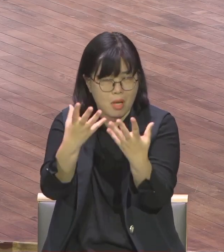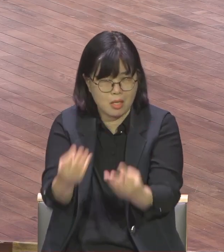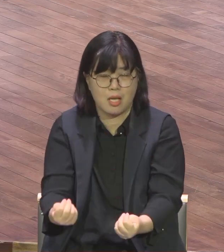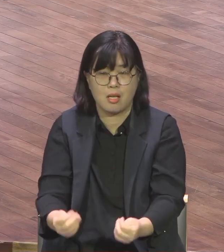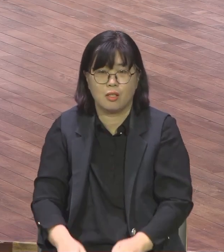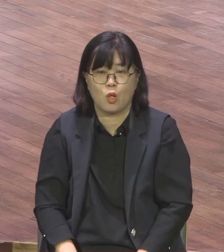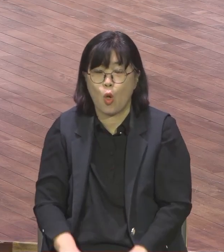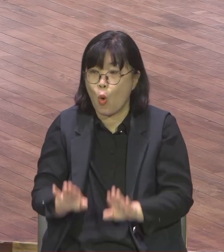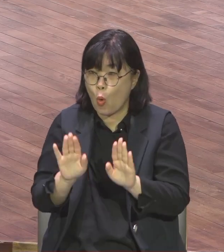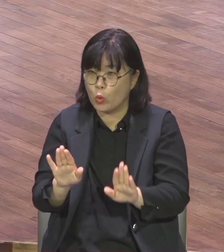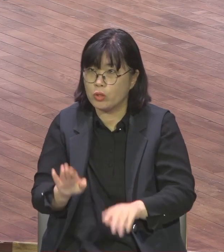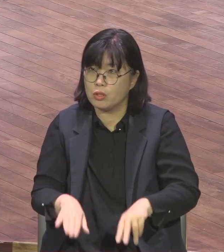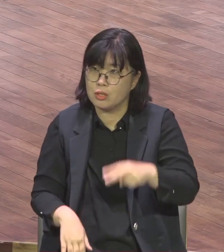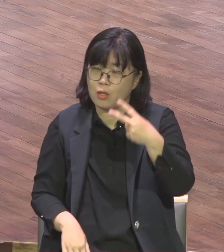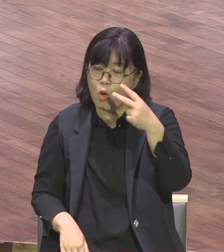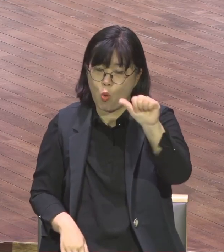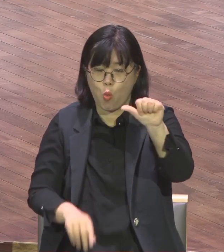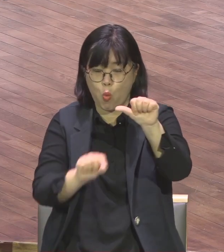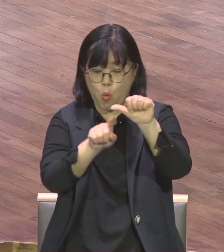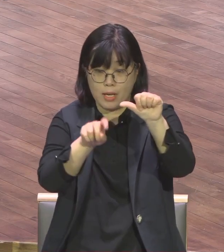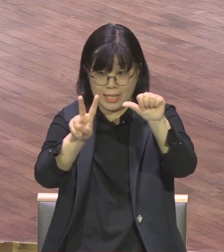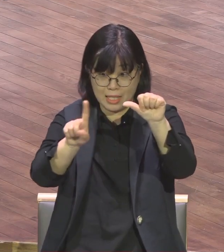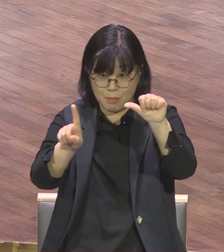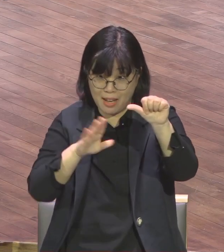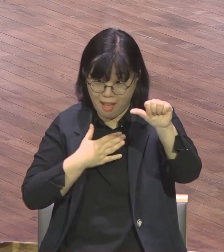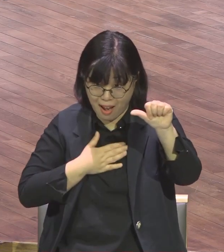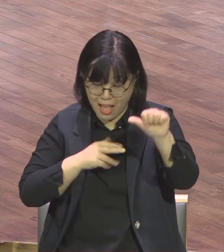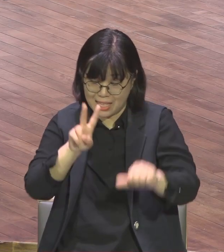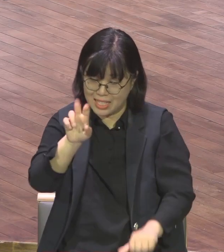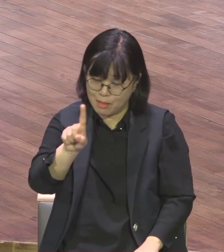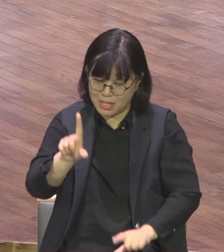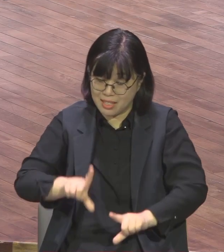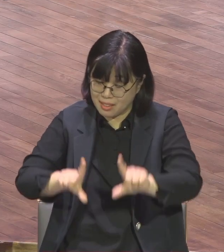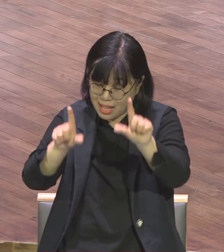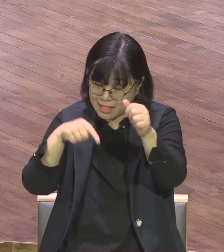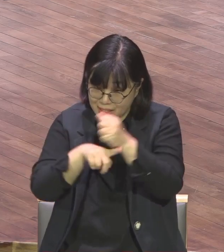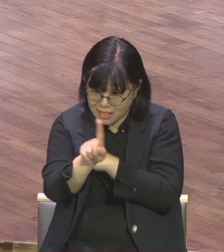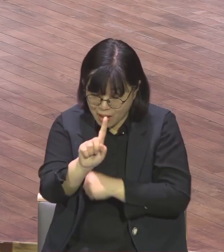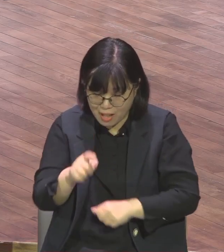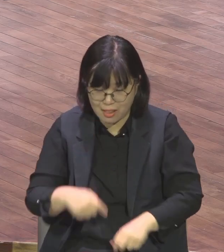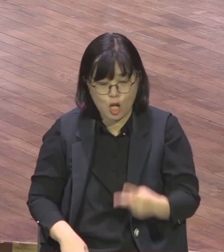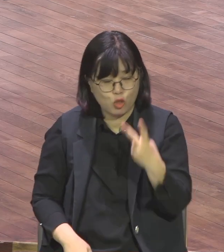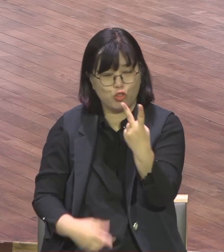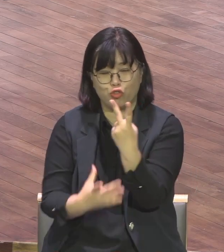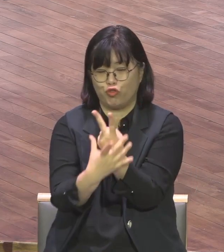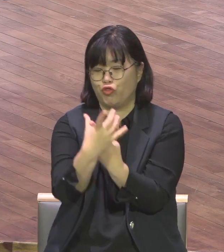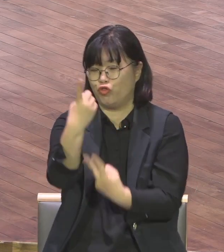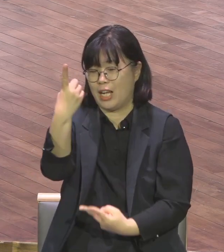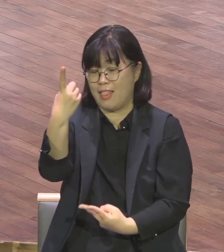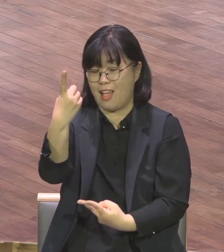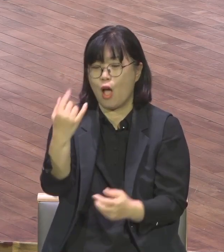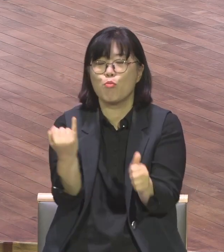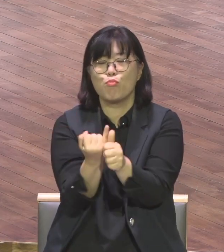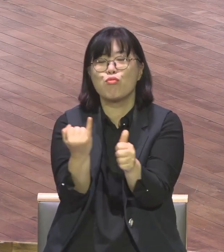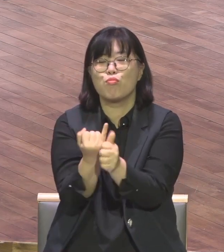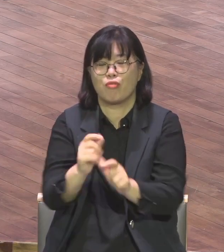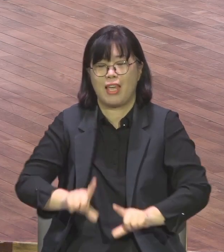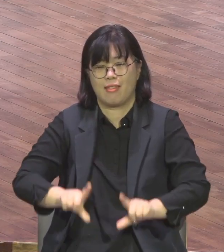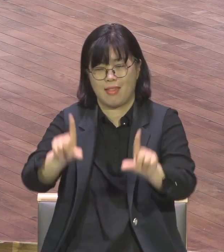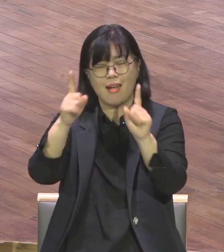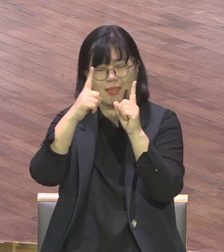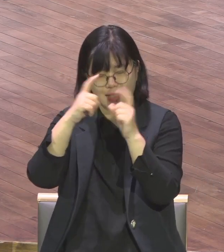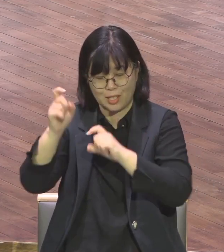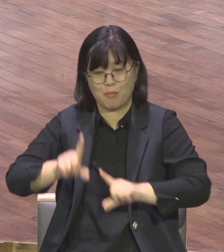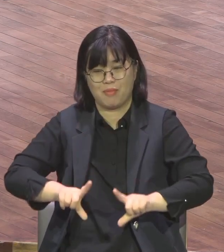뭐요? 21일이죠. 둘이 하나가 된다. 그래서 부부의 날이다. 부부의 날인데 안타깝게도